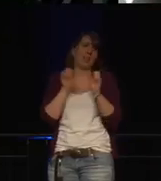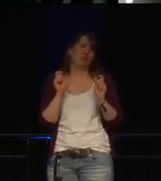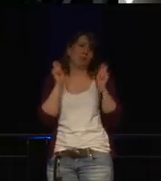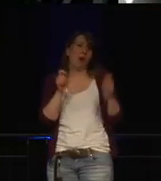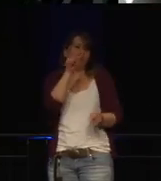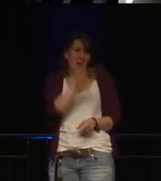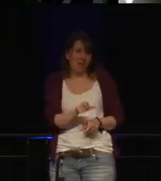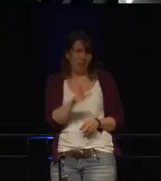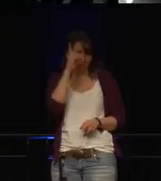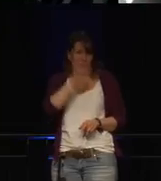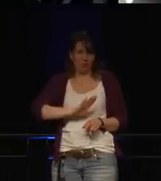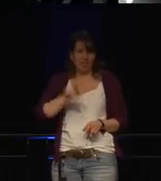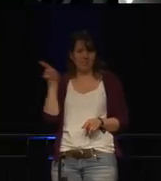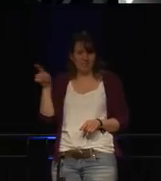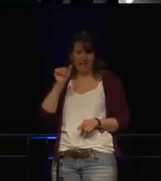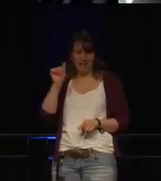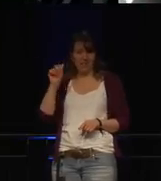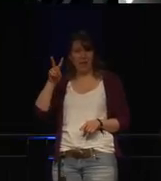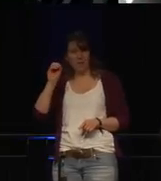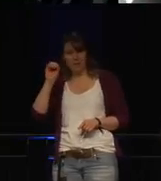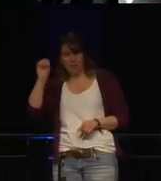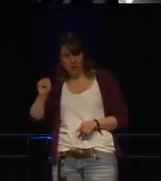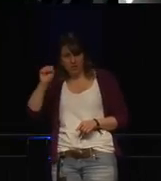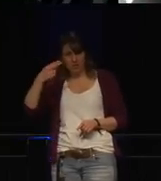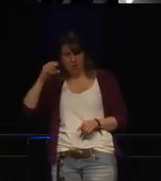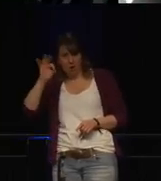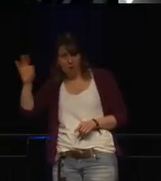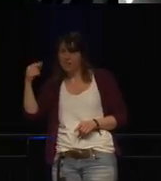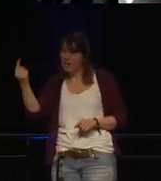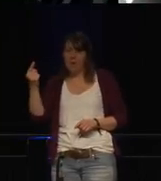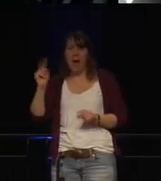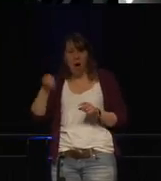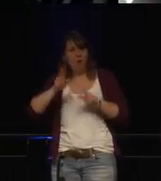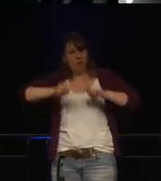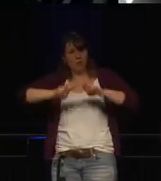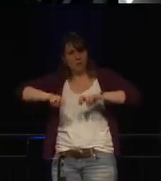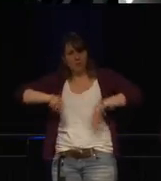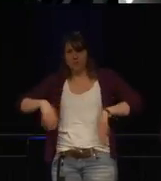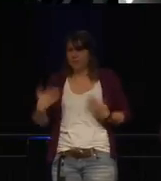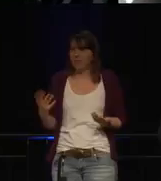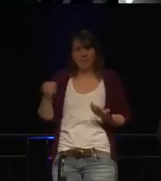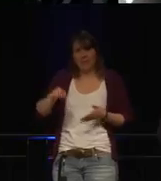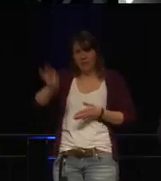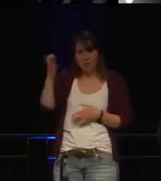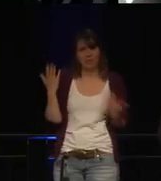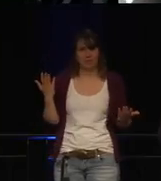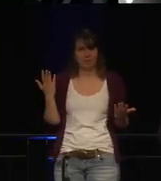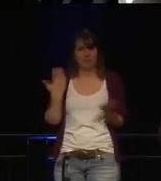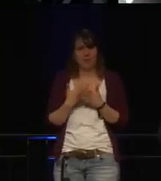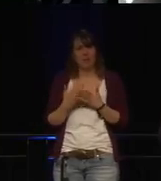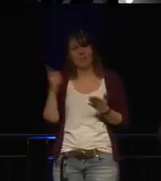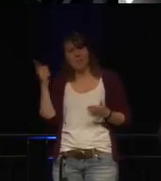la delegada de la seguridad de datos, Andrea Bohoff, dice: no es fácil encontrar para los usuarios